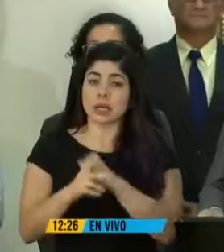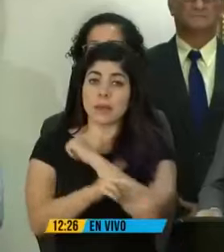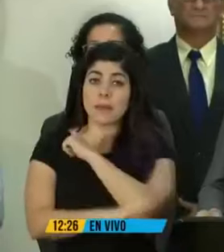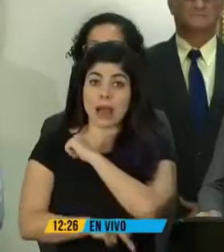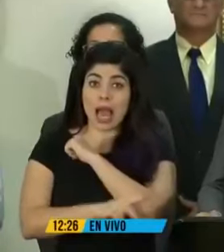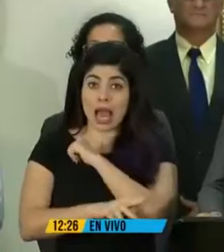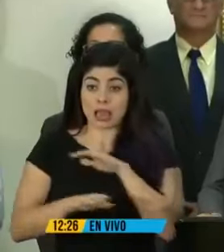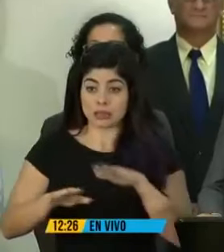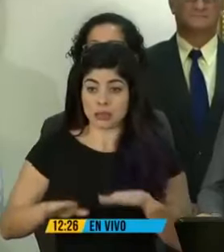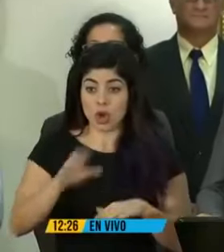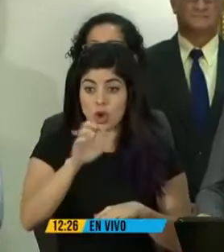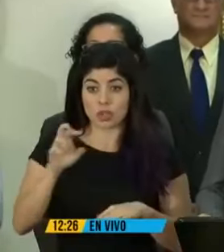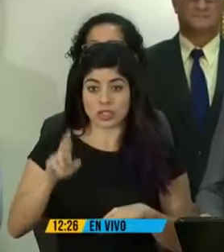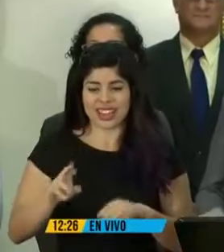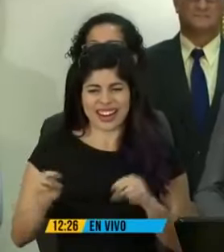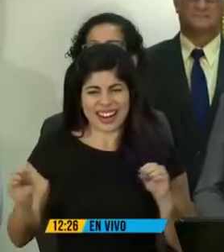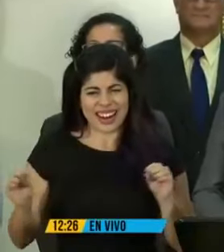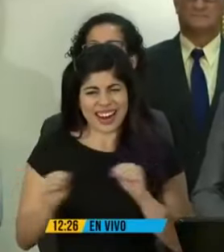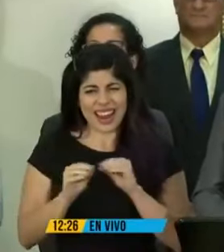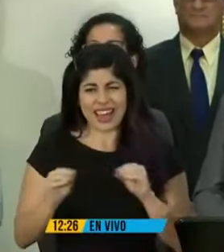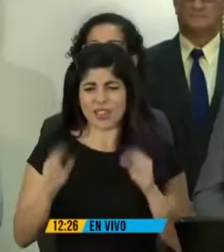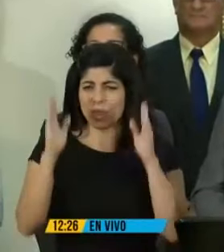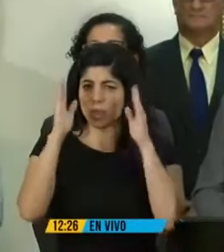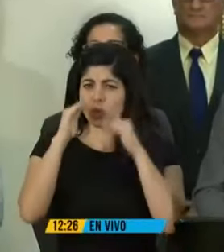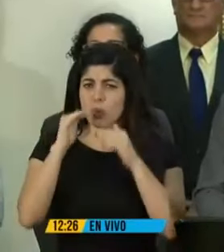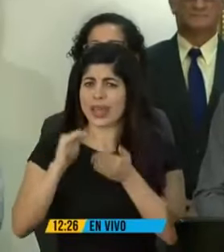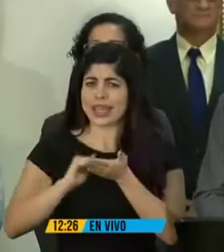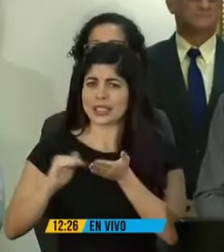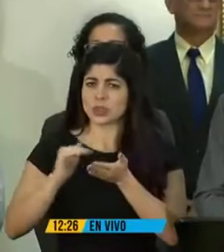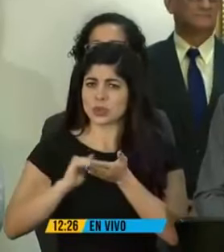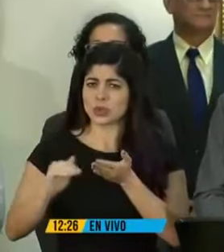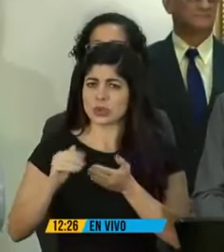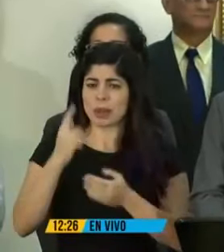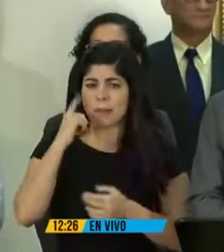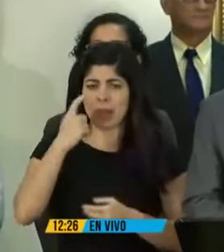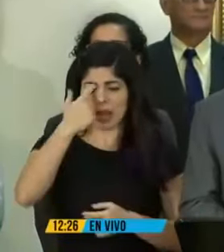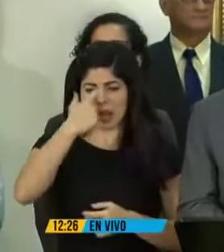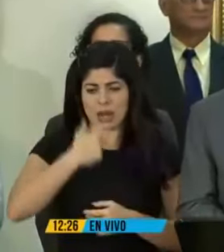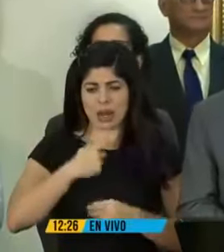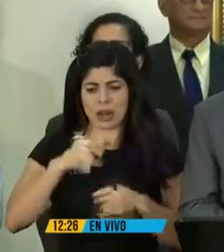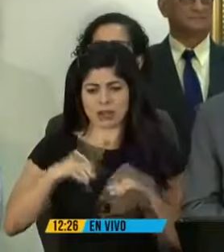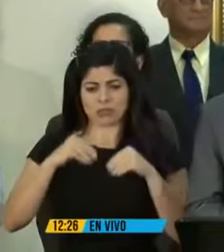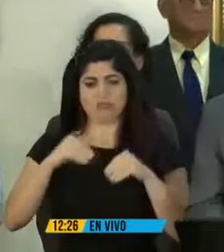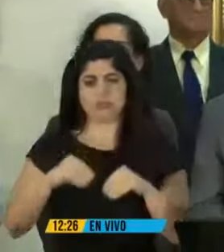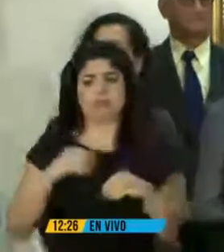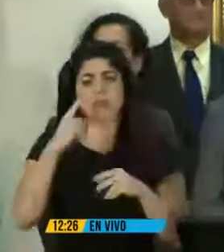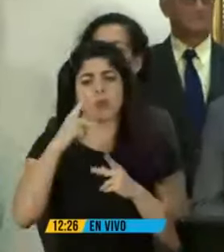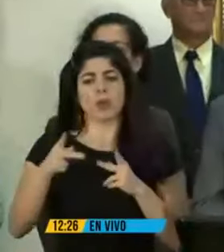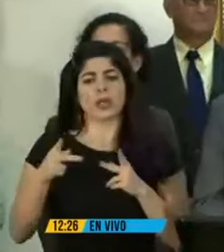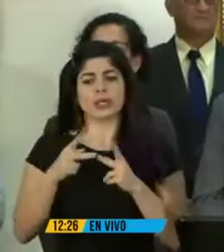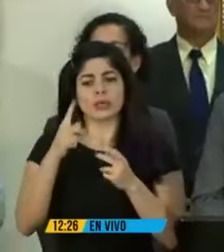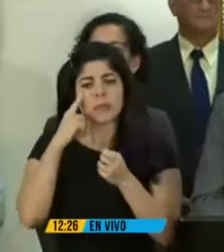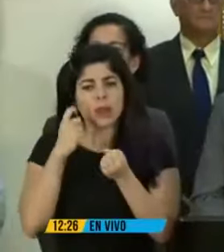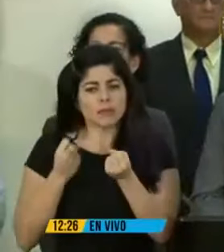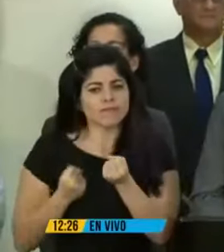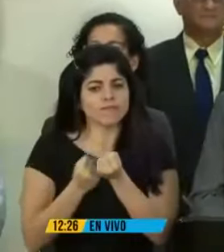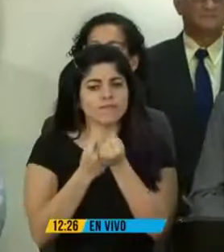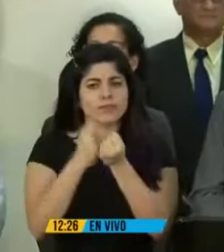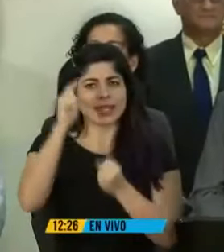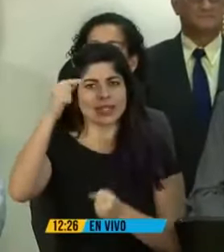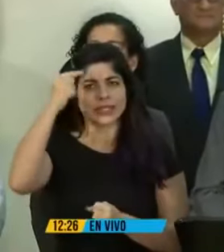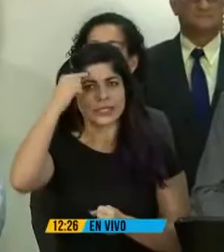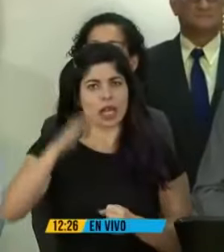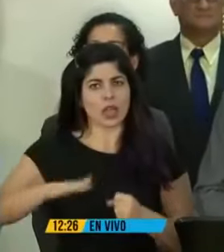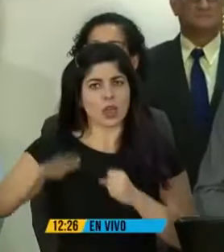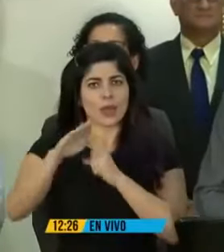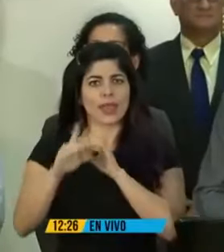Costa Rica, nadie debe tener excusa para no colocarse en una posición de apoyo al Estado de Derecho